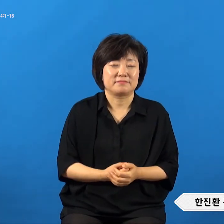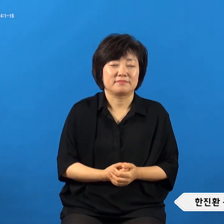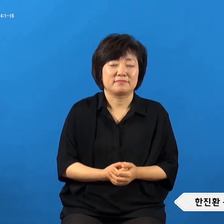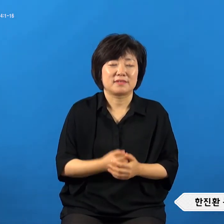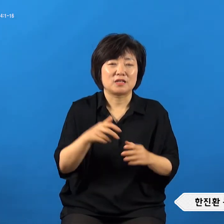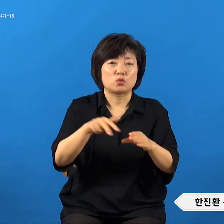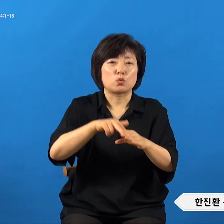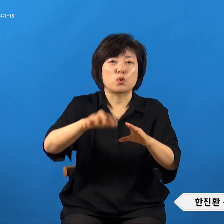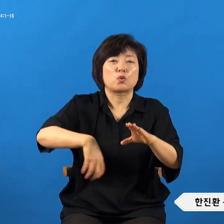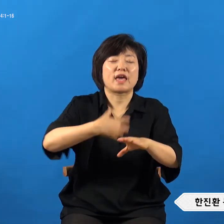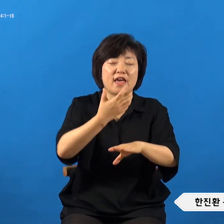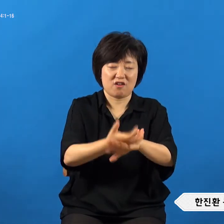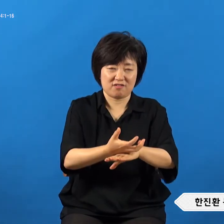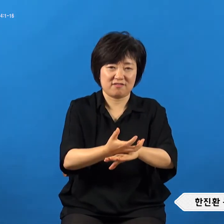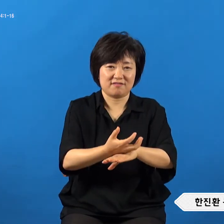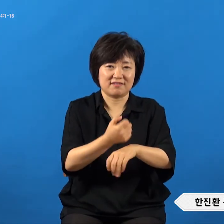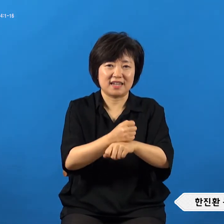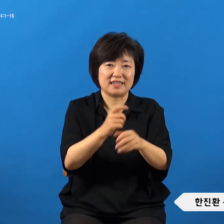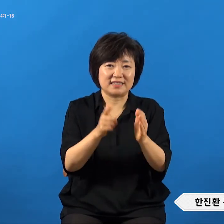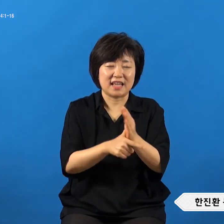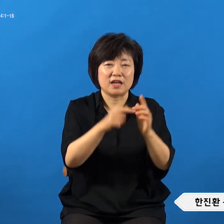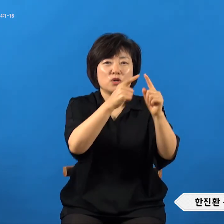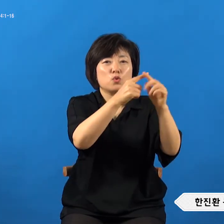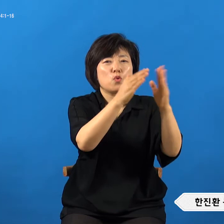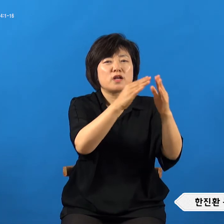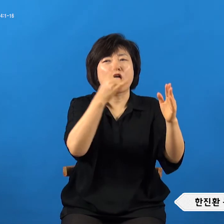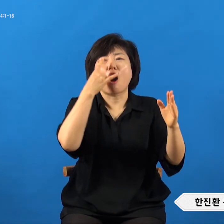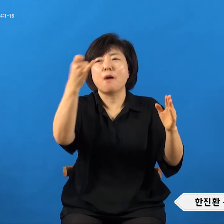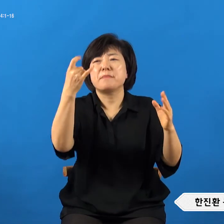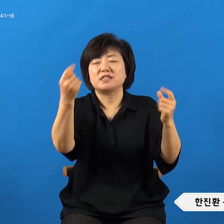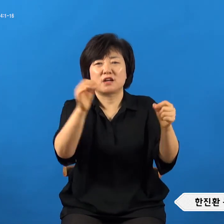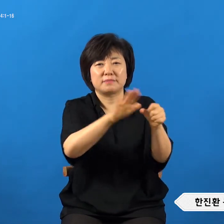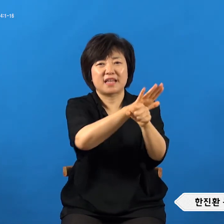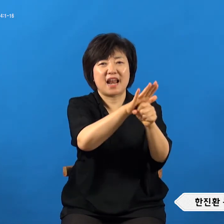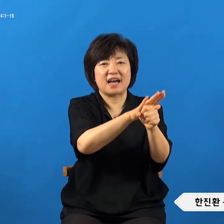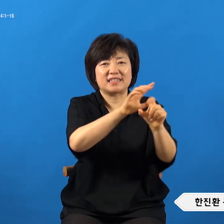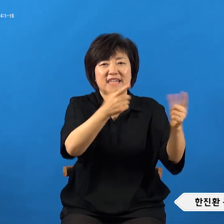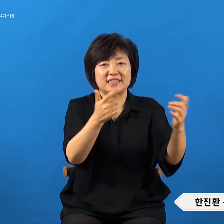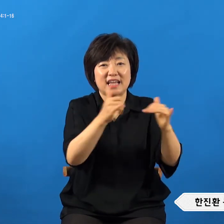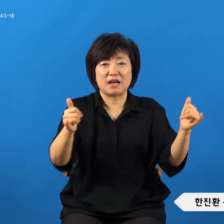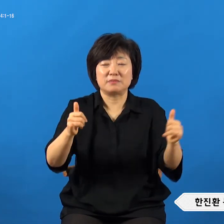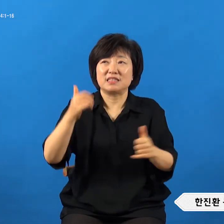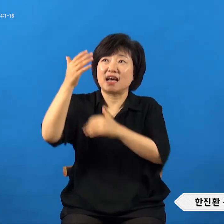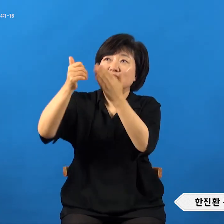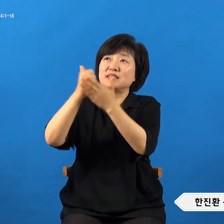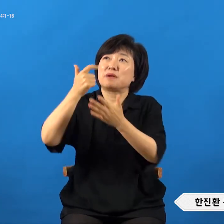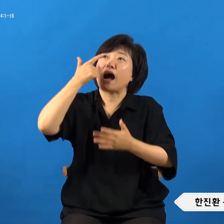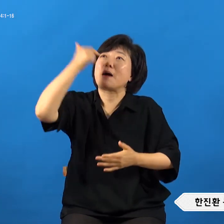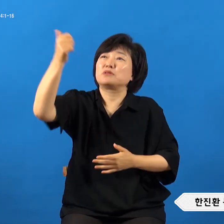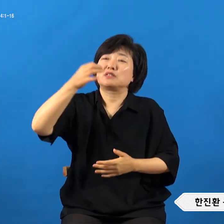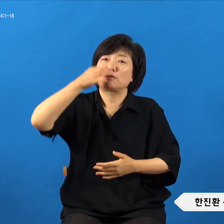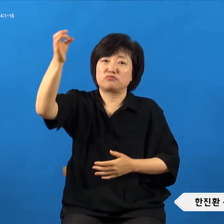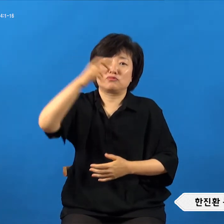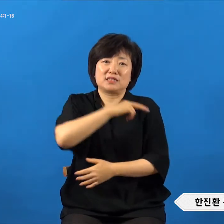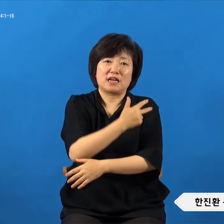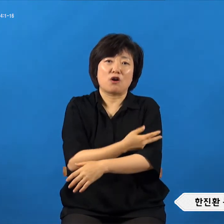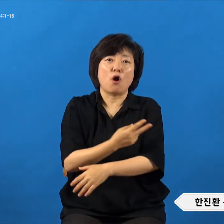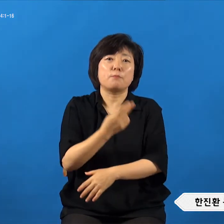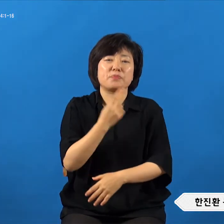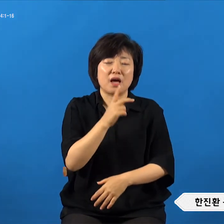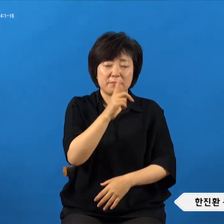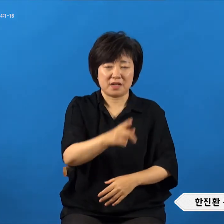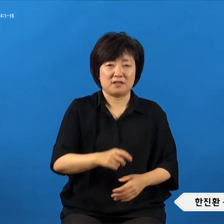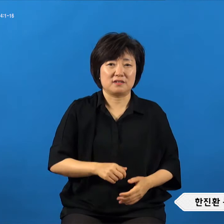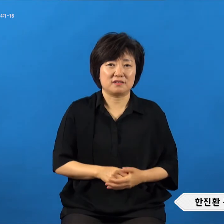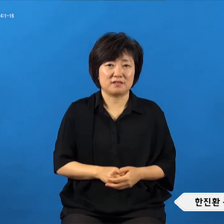그래서 종교개혁자 칼빈은 교회를 어머니처럼 사랑하지 않는 사람은 하나님을 아버지라고 부를 자격이 없다, 그렇게